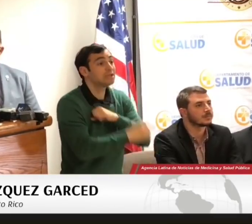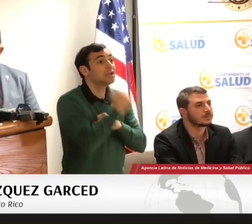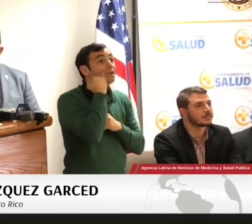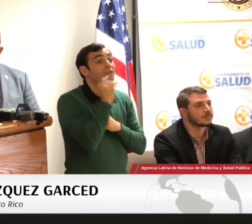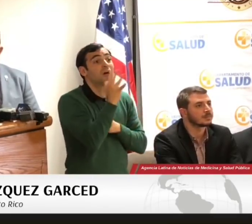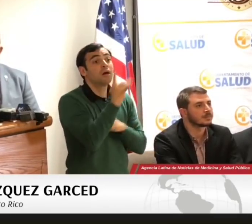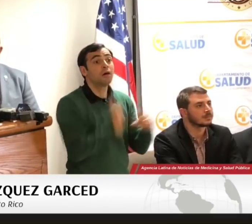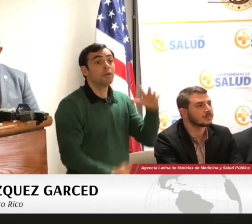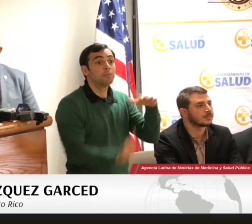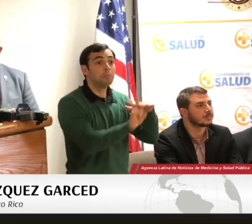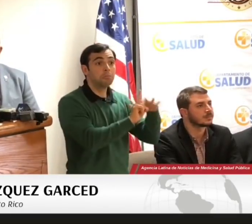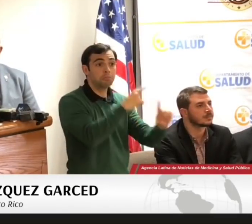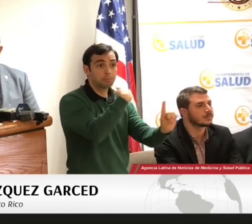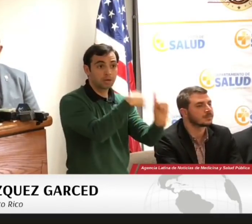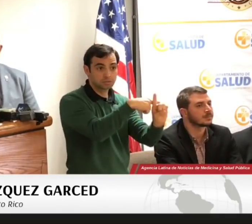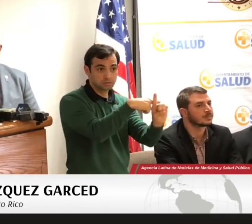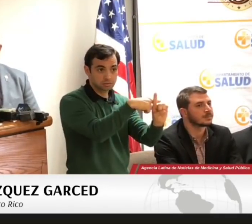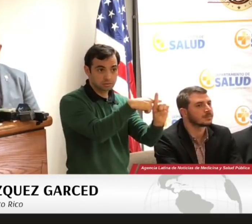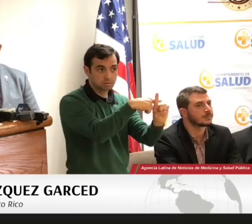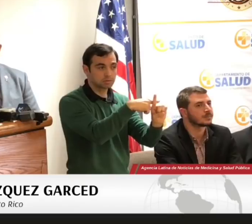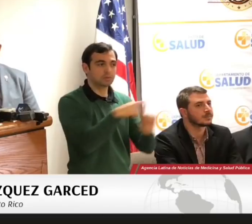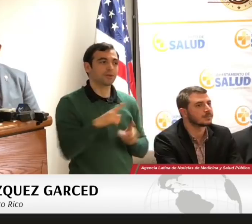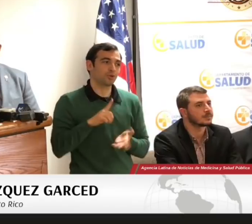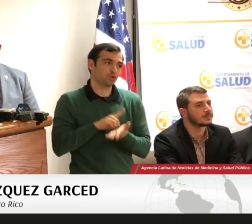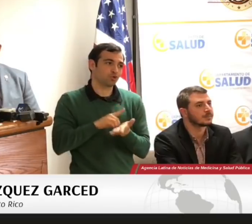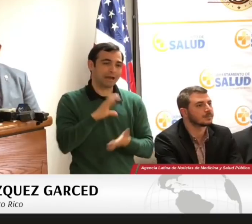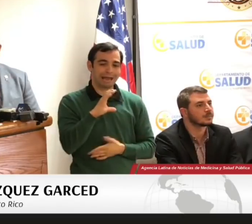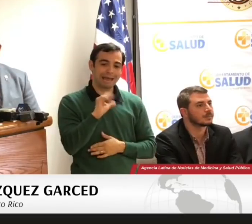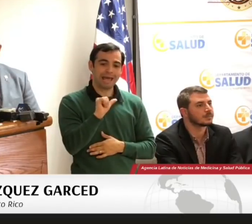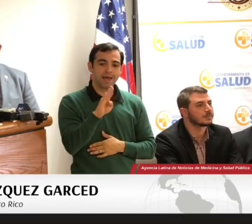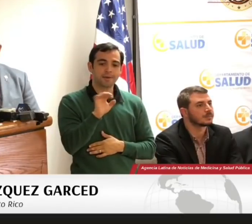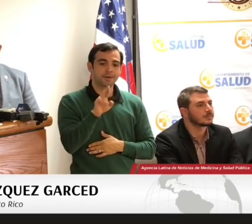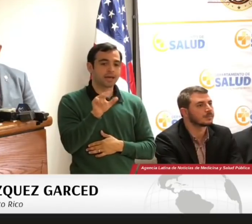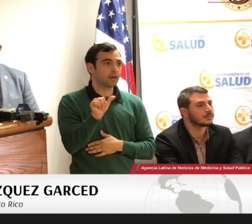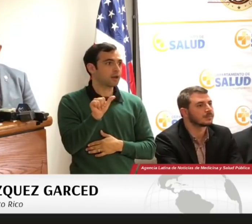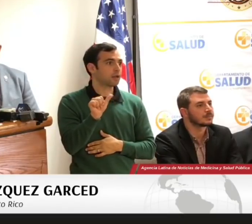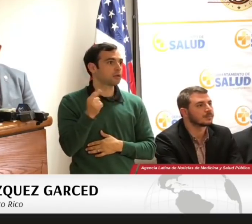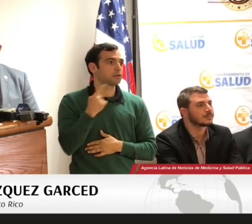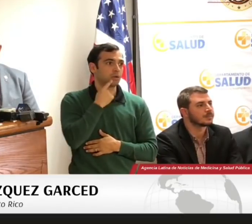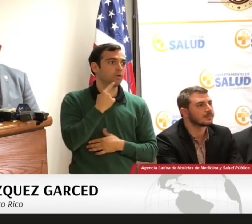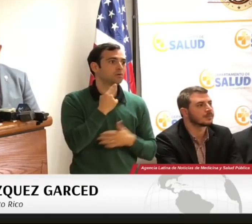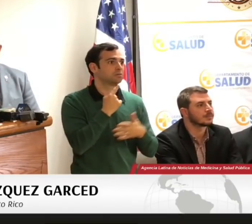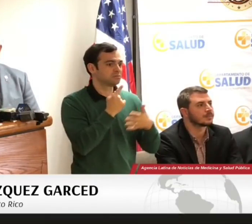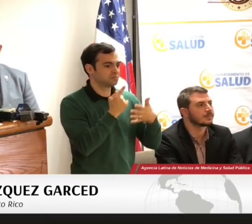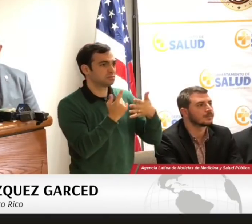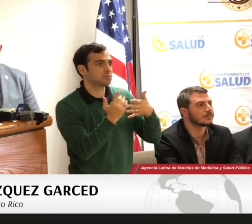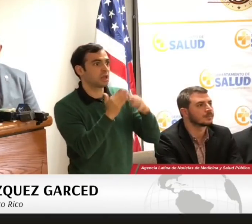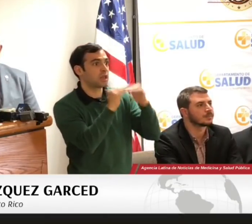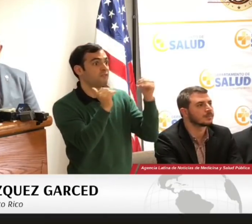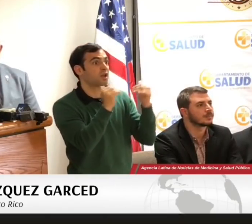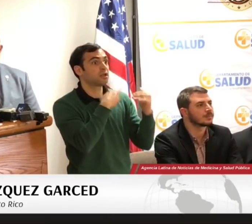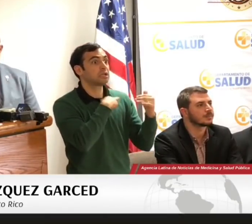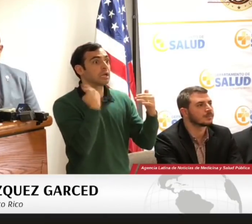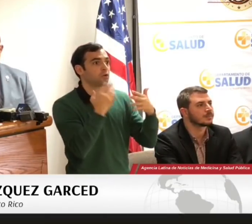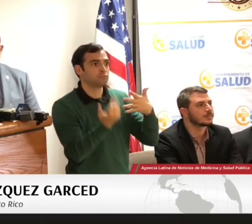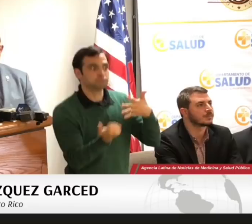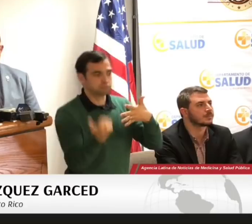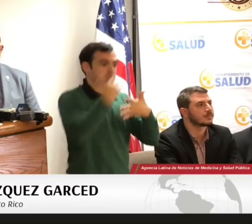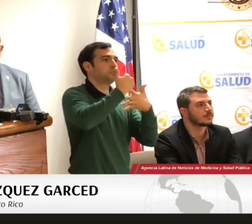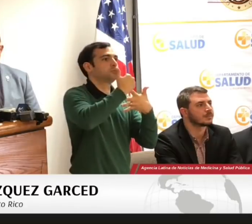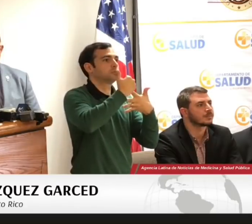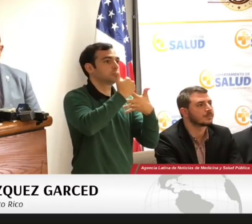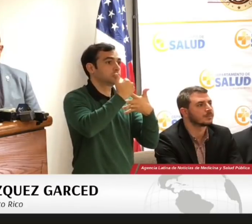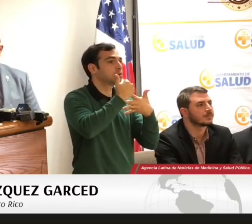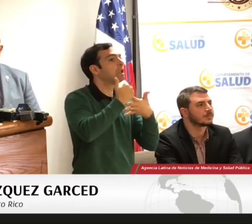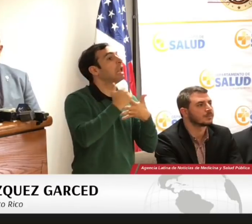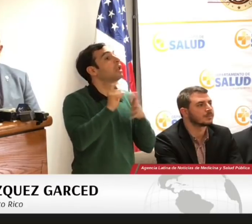positivo, que como les explicó la doctora Cabrera, suba a nuestro nivel, la prioridad será proteger a los ciudadanos y ahí tomaré otras